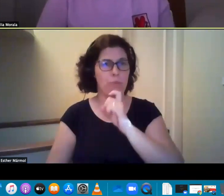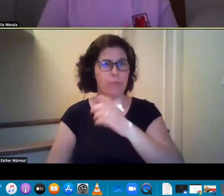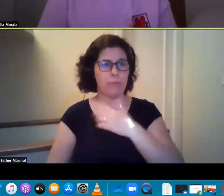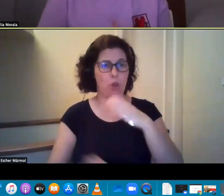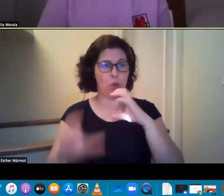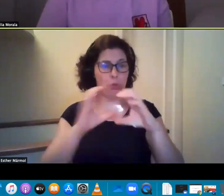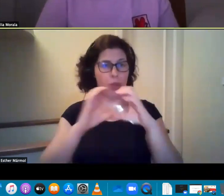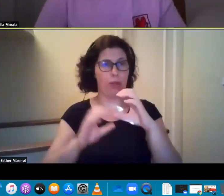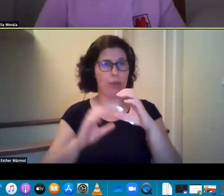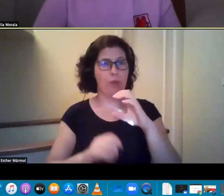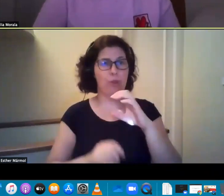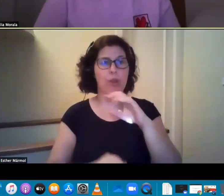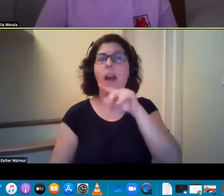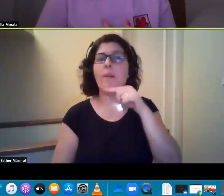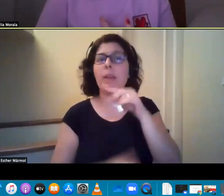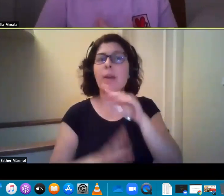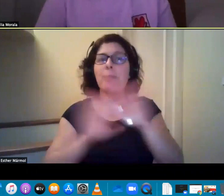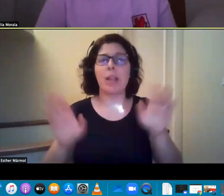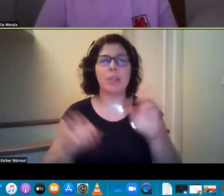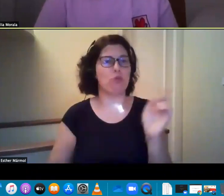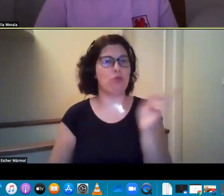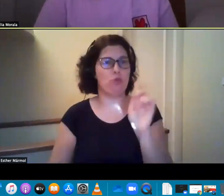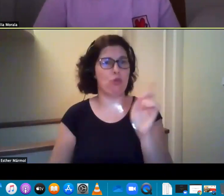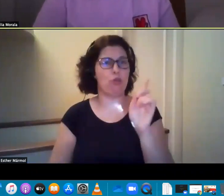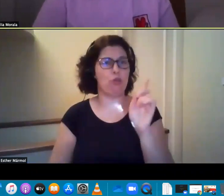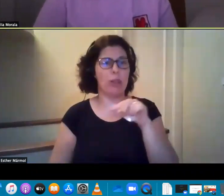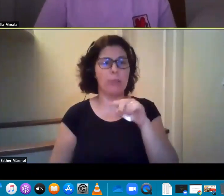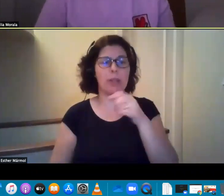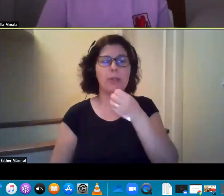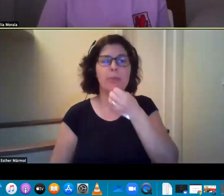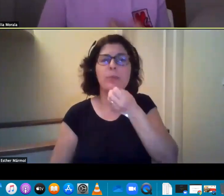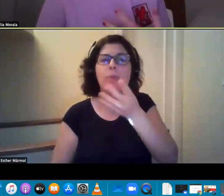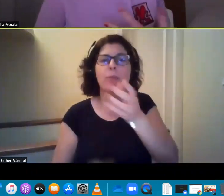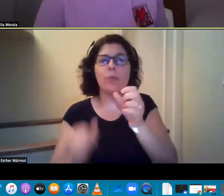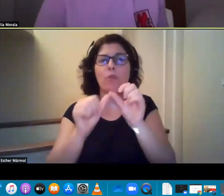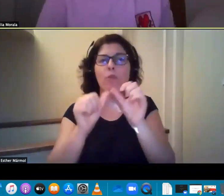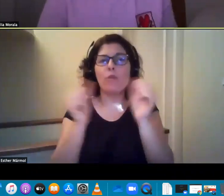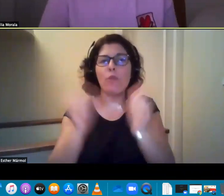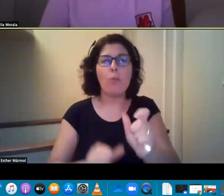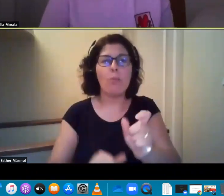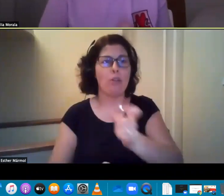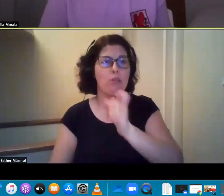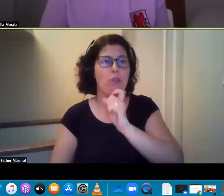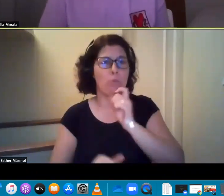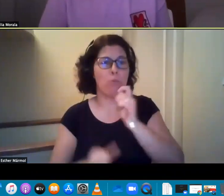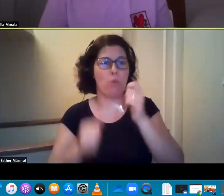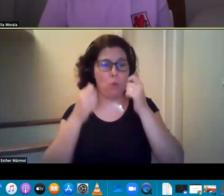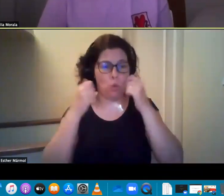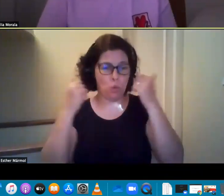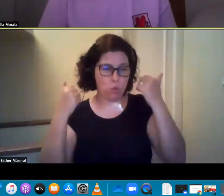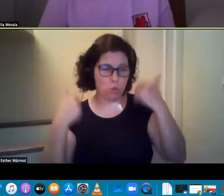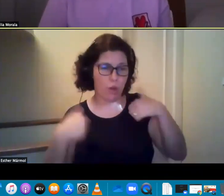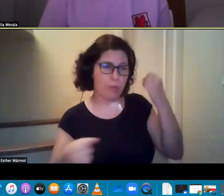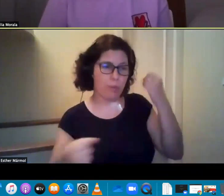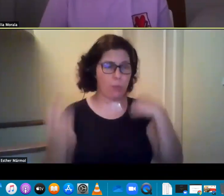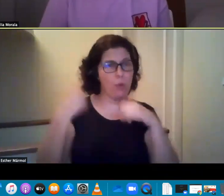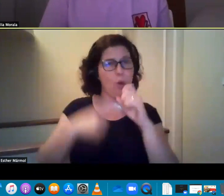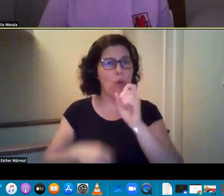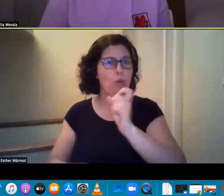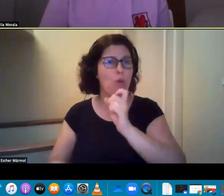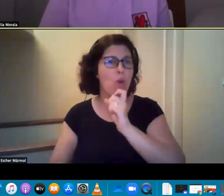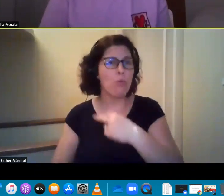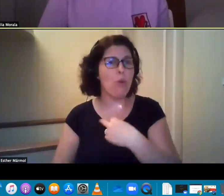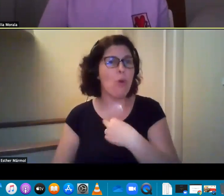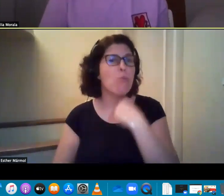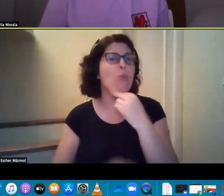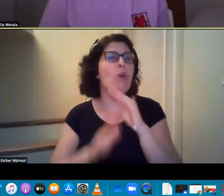estamos diciendo, sino por el cómo lo decimos, nuestra postura corporal, nuestro tono de voz, todo influye, y más, como os